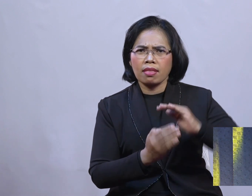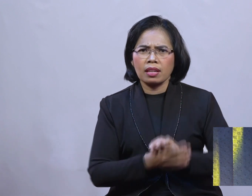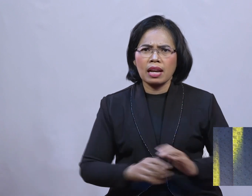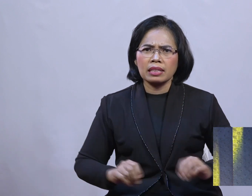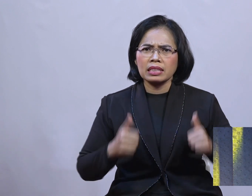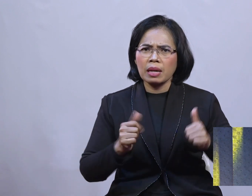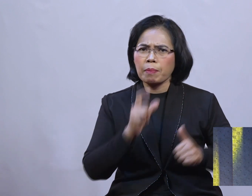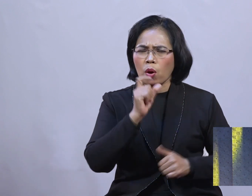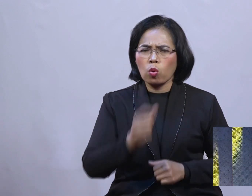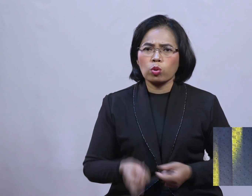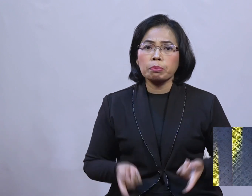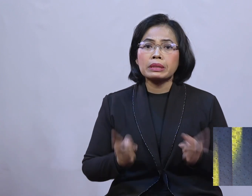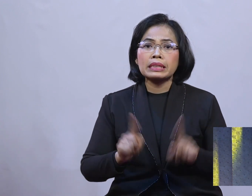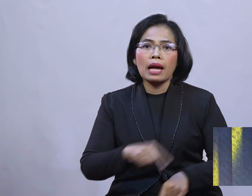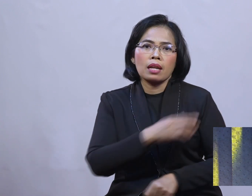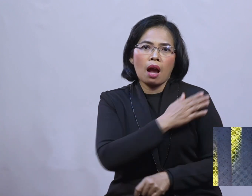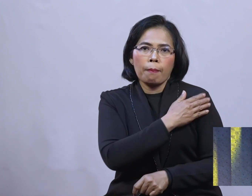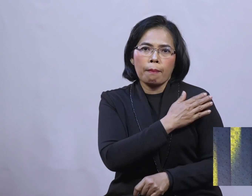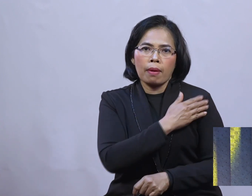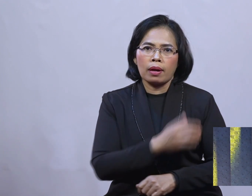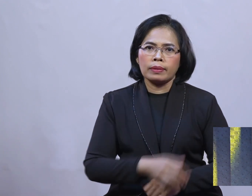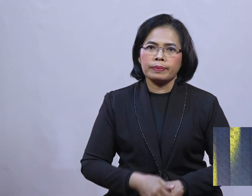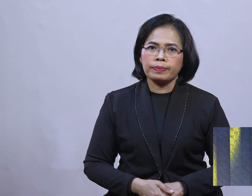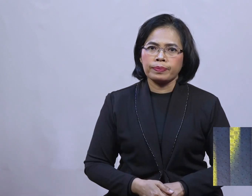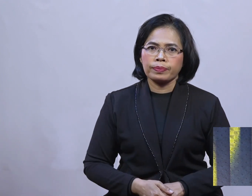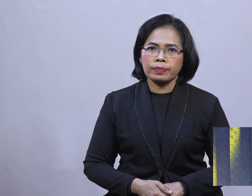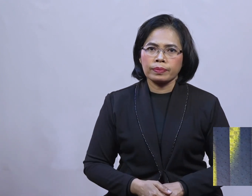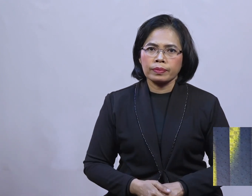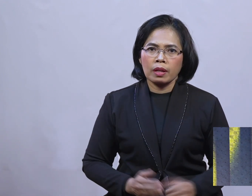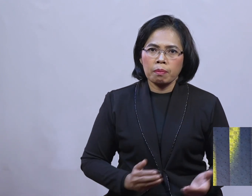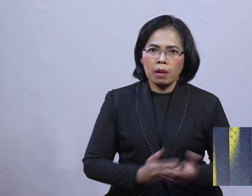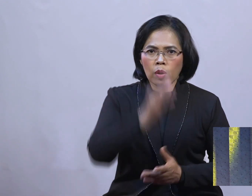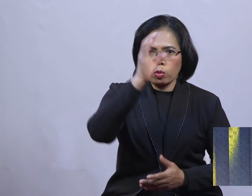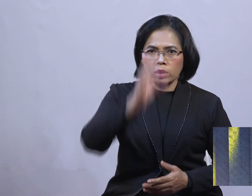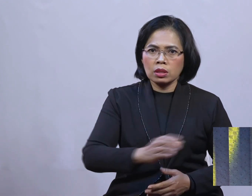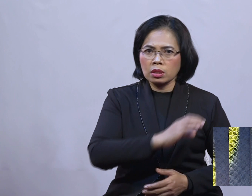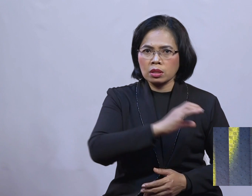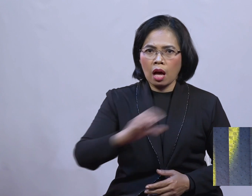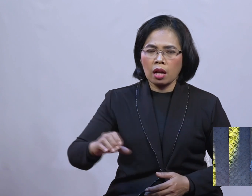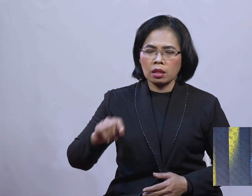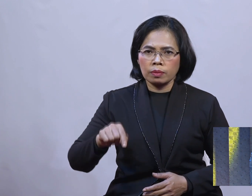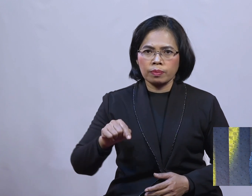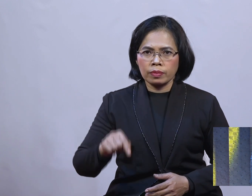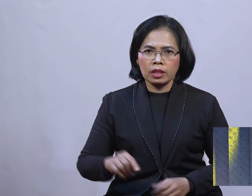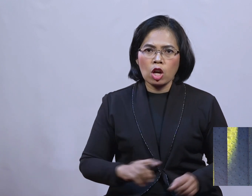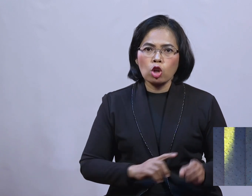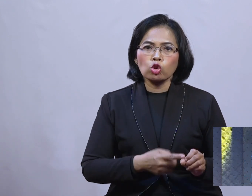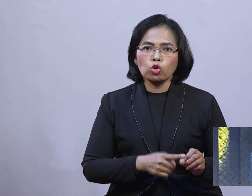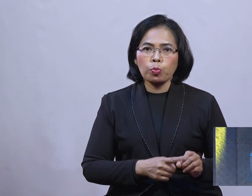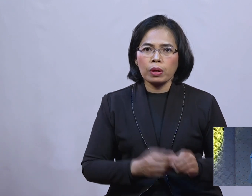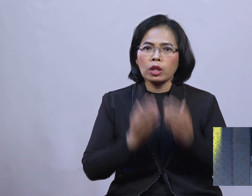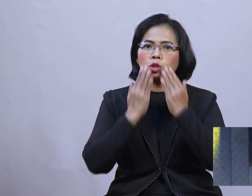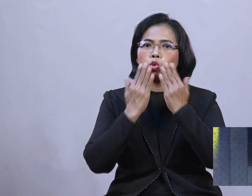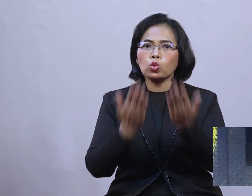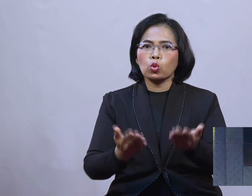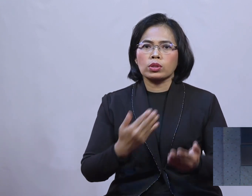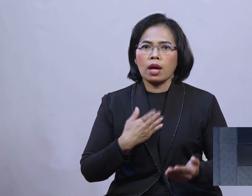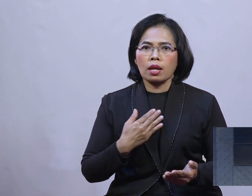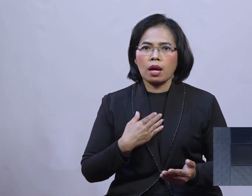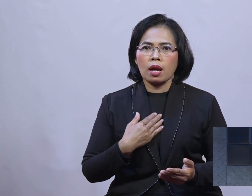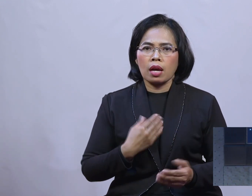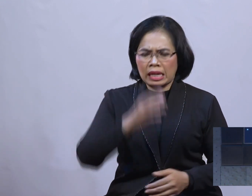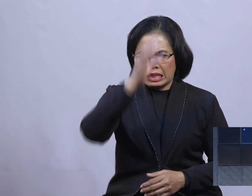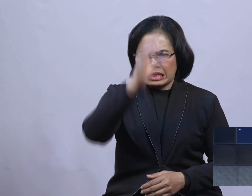Hai dan kesiapan untuk menjadi hamba Hai singa sekali bukan hanya sumber syukur saya Hai